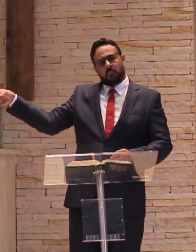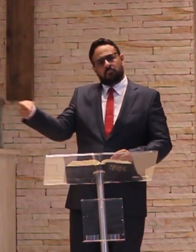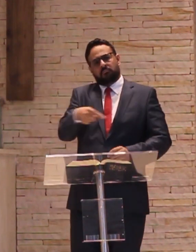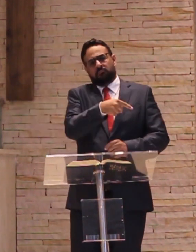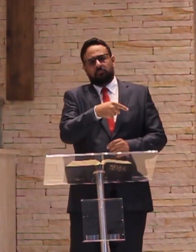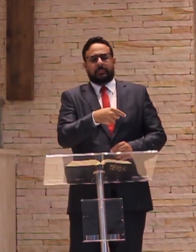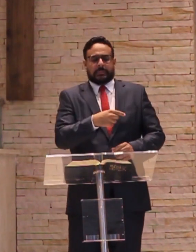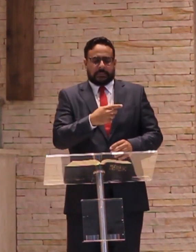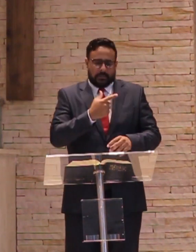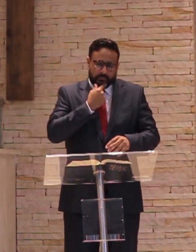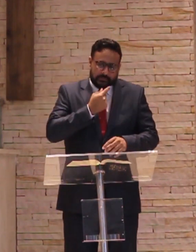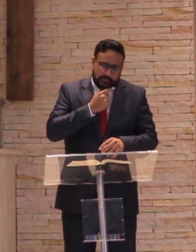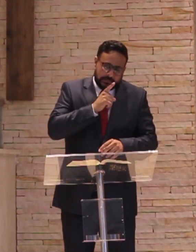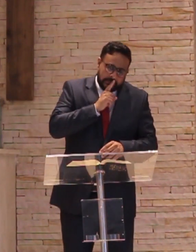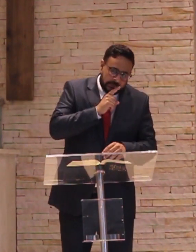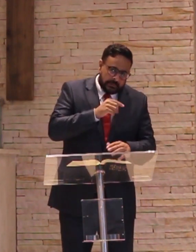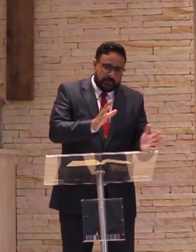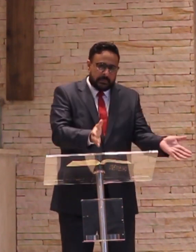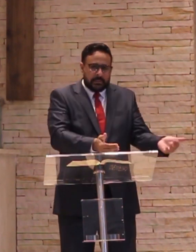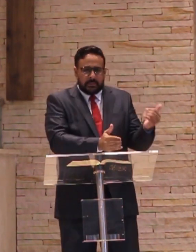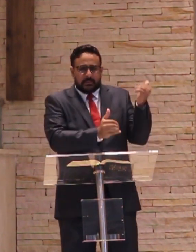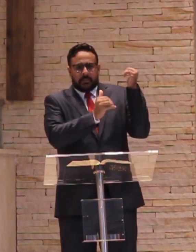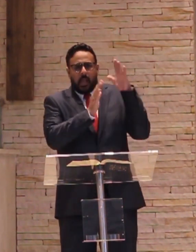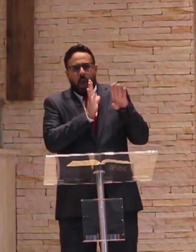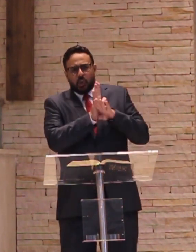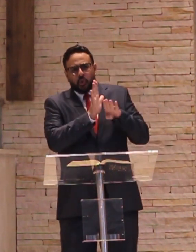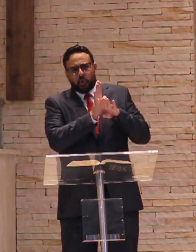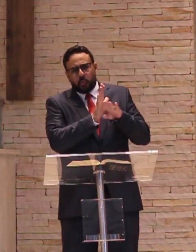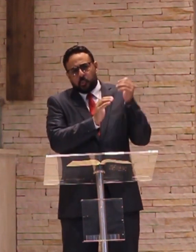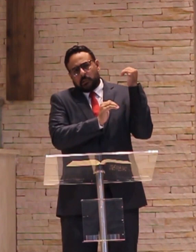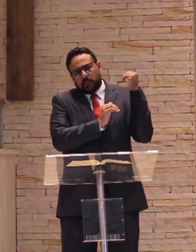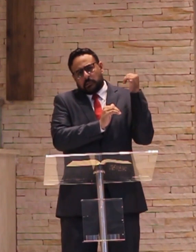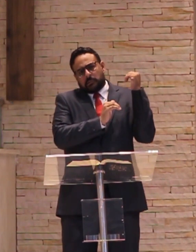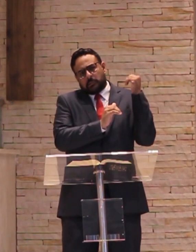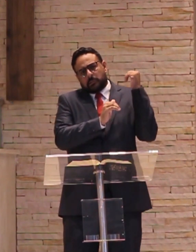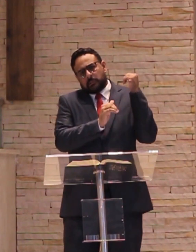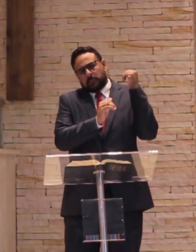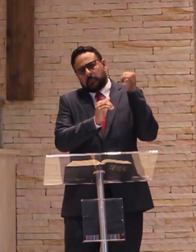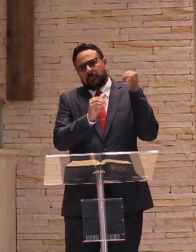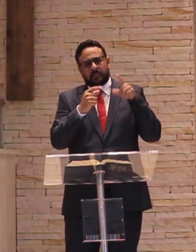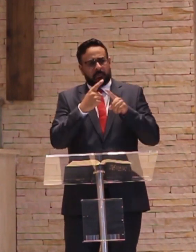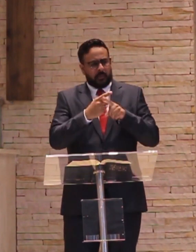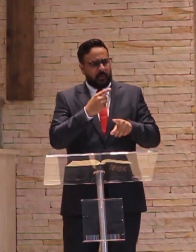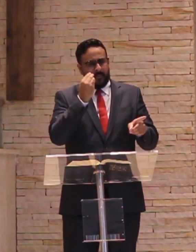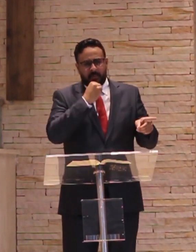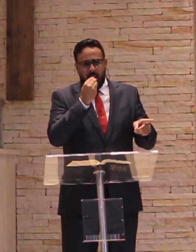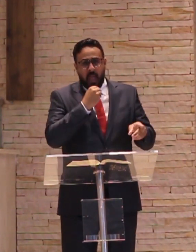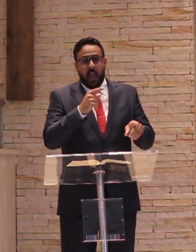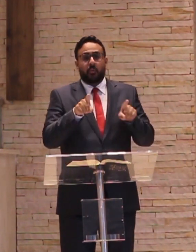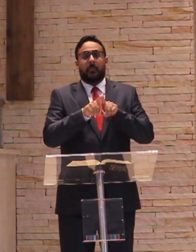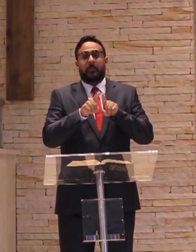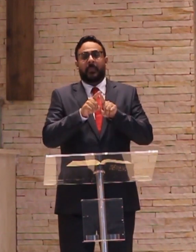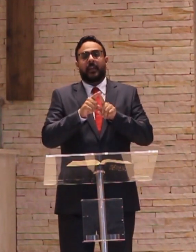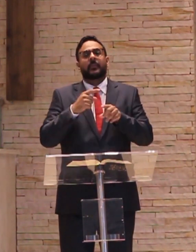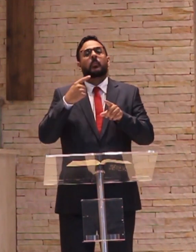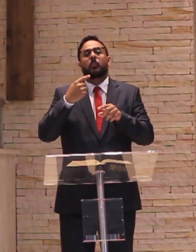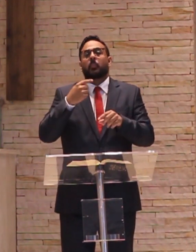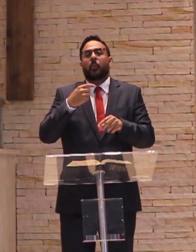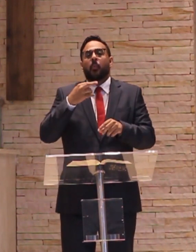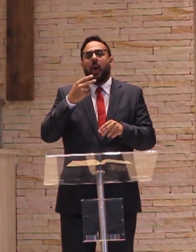ele começou a carregar a cruz, ele não conseguiu carregar e ele caiu mais de uma vez. Tanto é que o soldado romano pediu para que